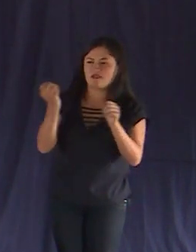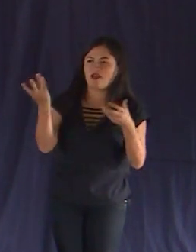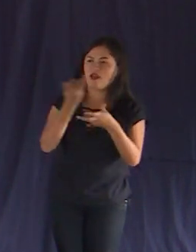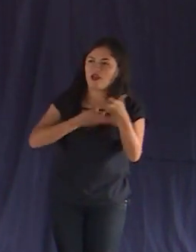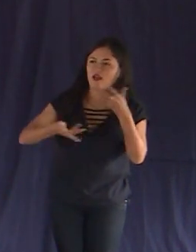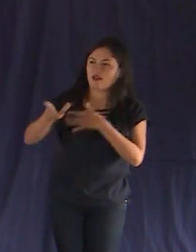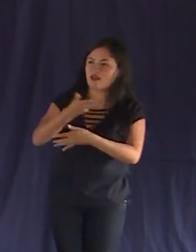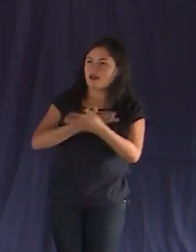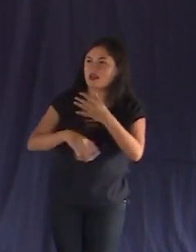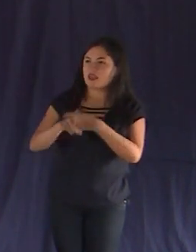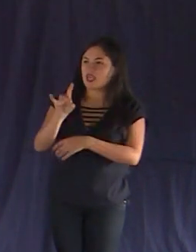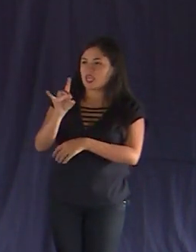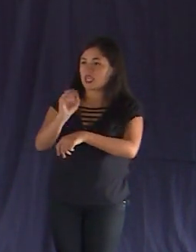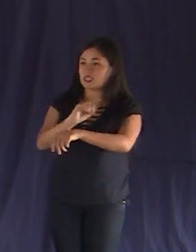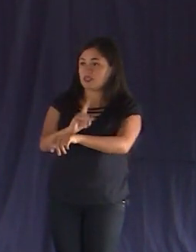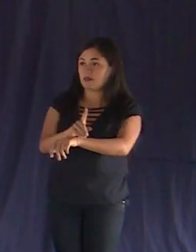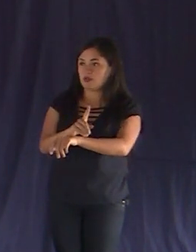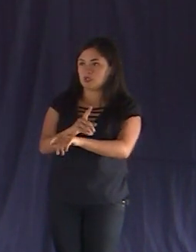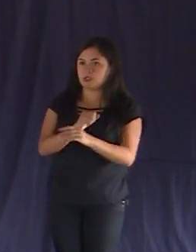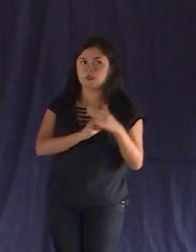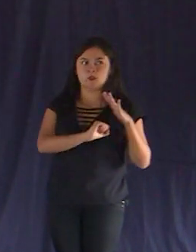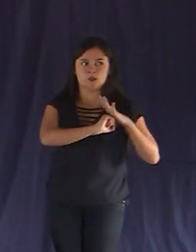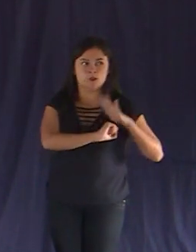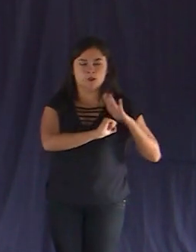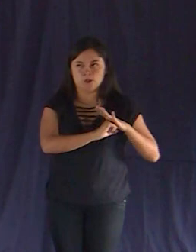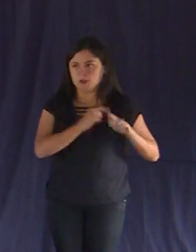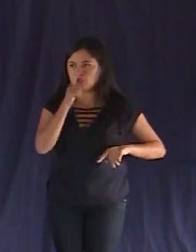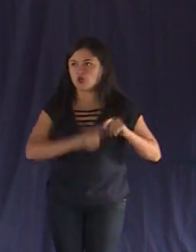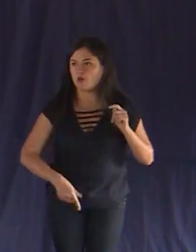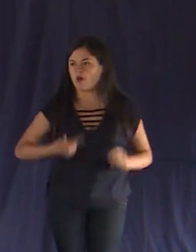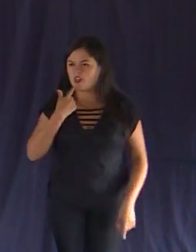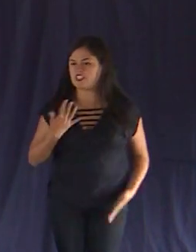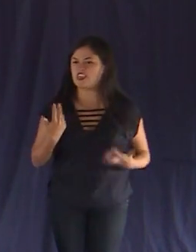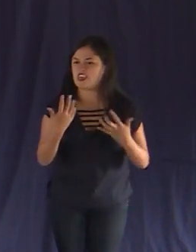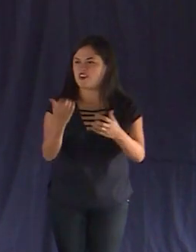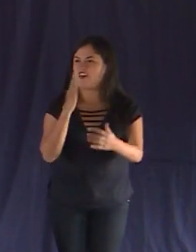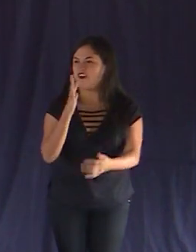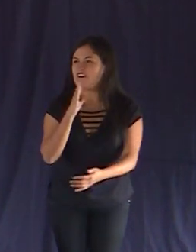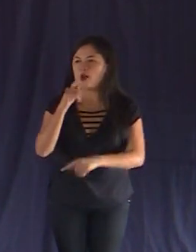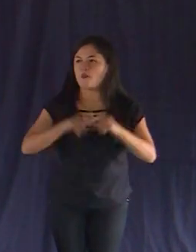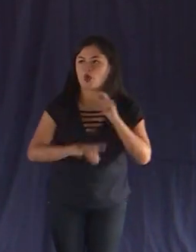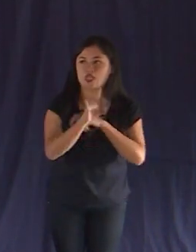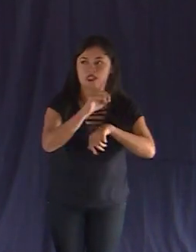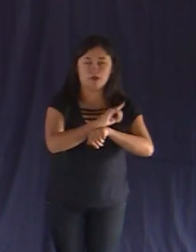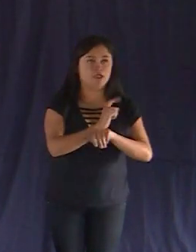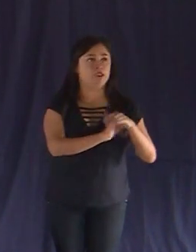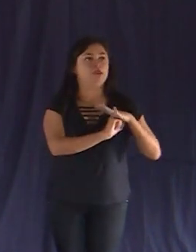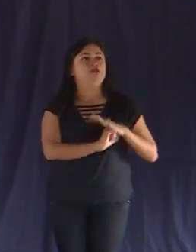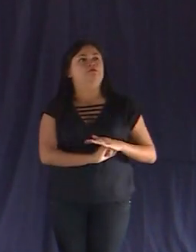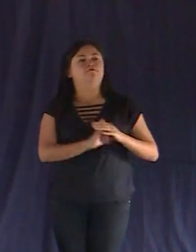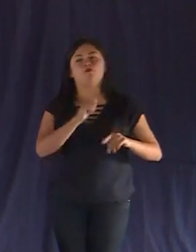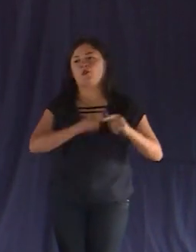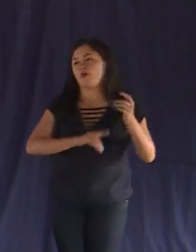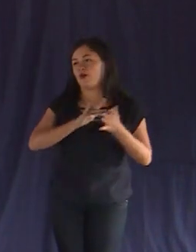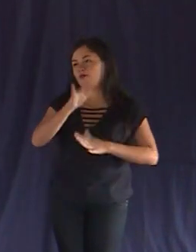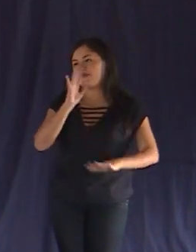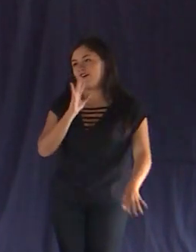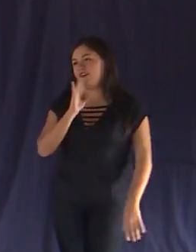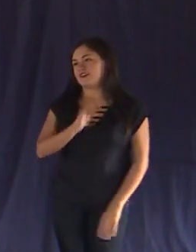uno en 15 minutos y presionado, uno no puede decir todo lo que quiere. Gracias.